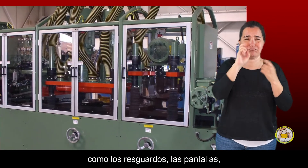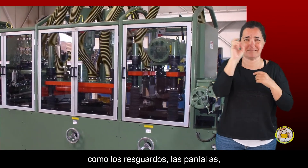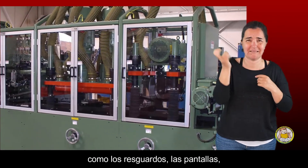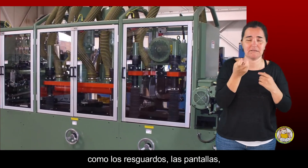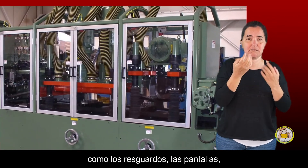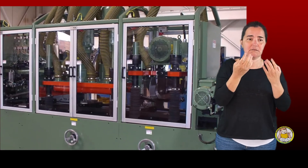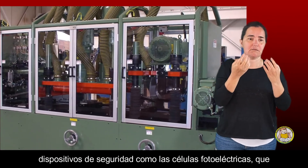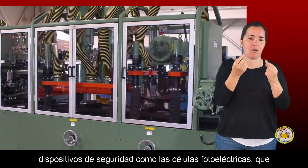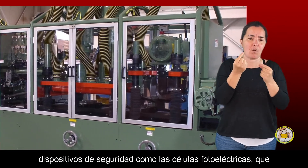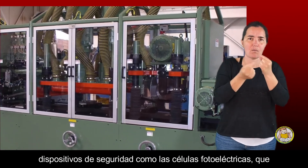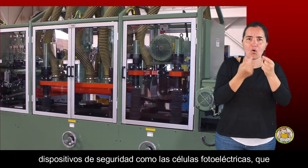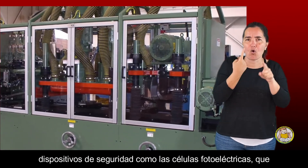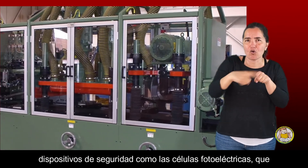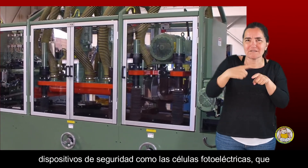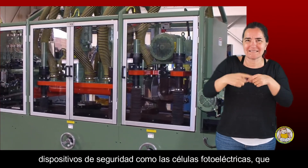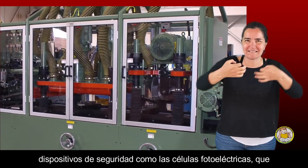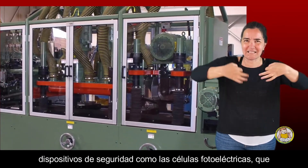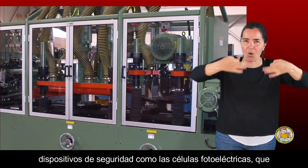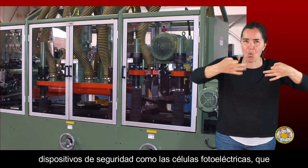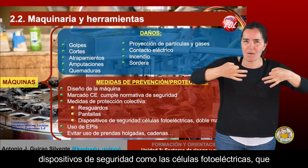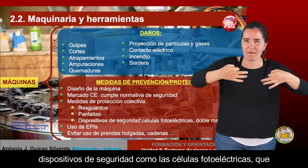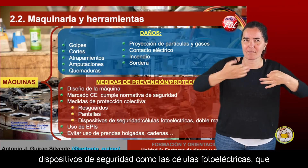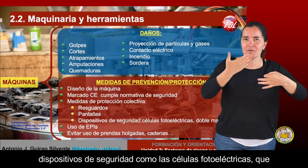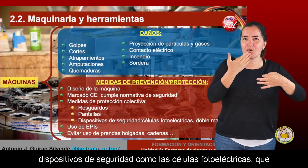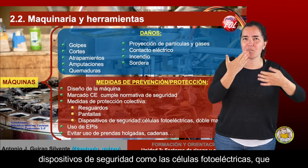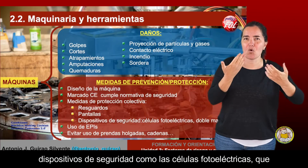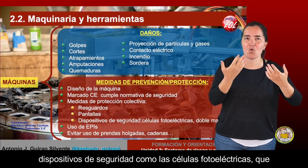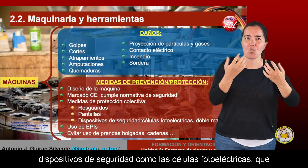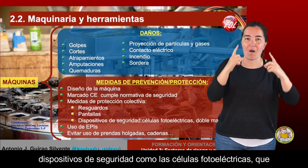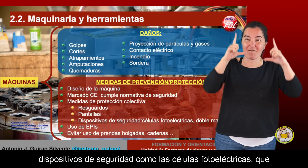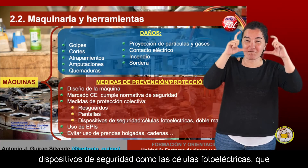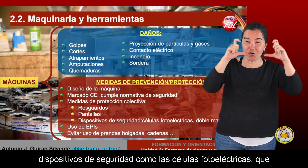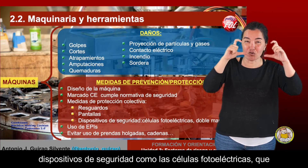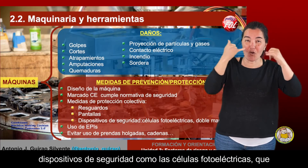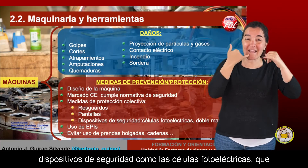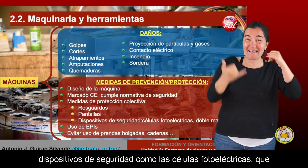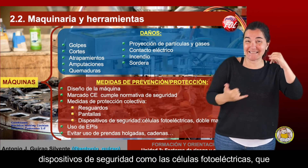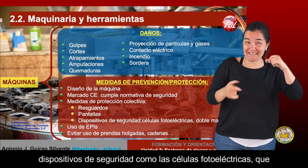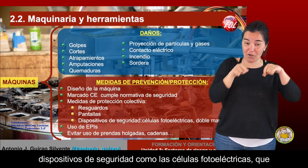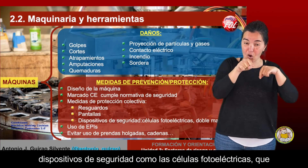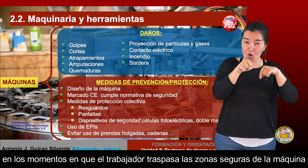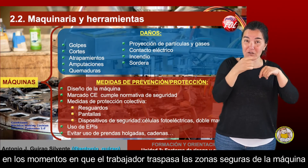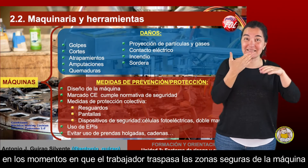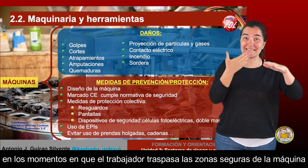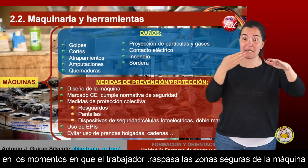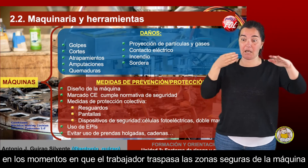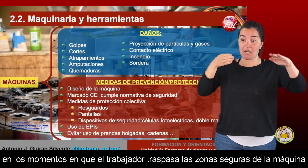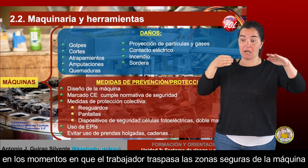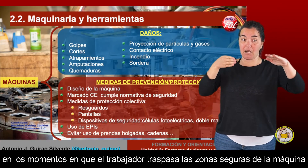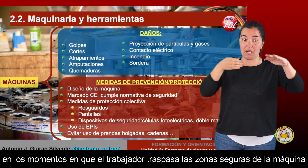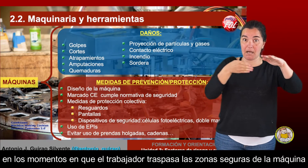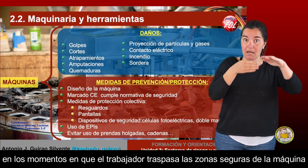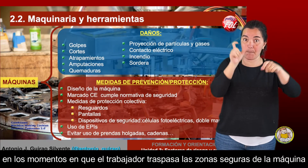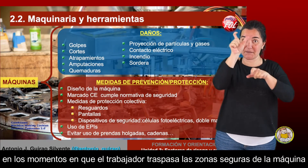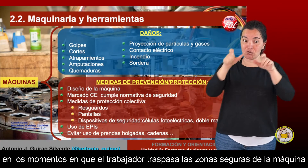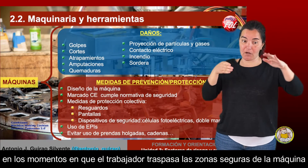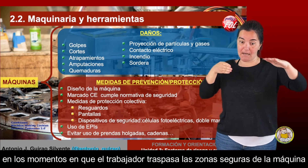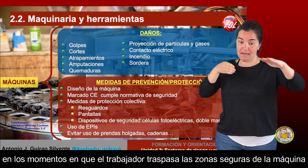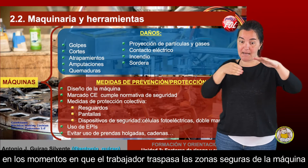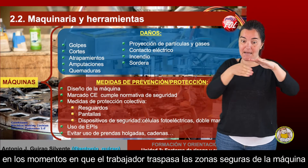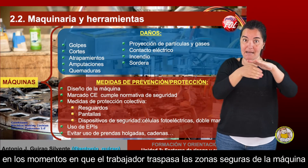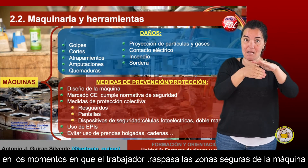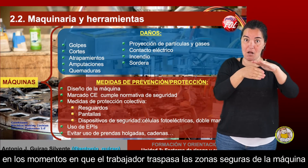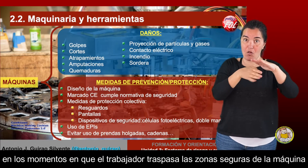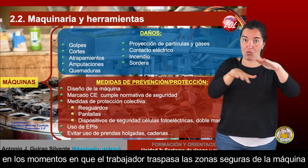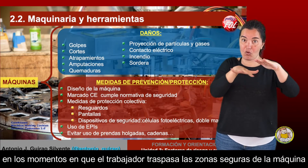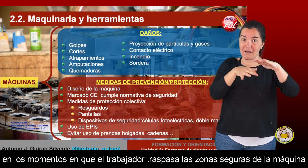las pantallas, dispositivos de seguridad como las células fotoeléctricas que en los momentos en que el trabajador